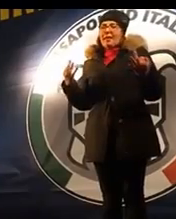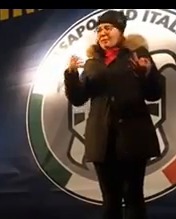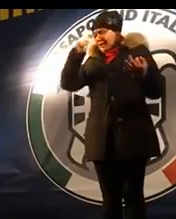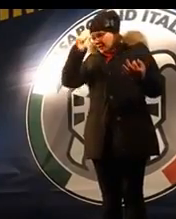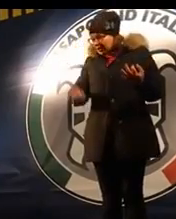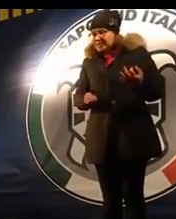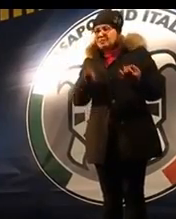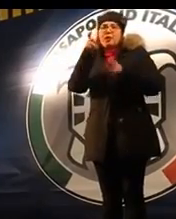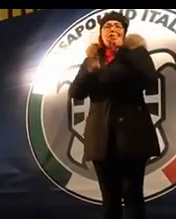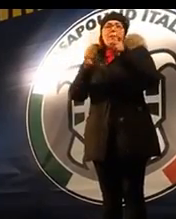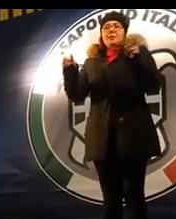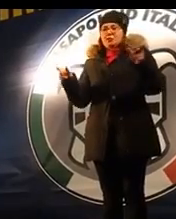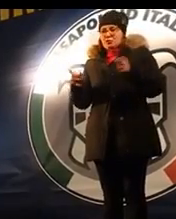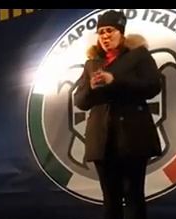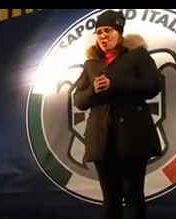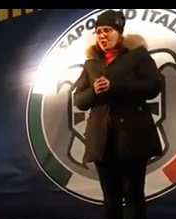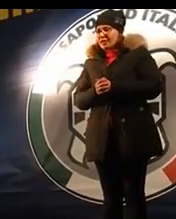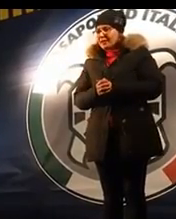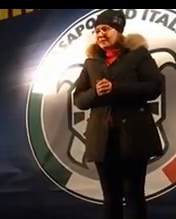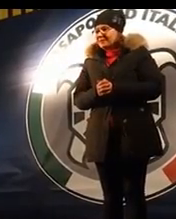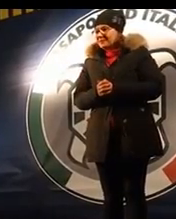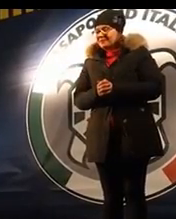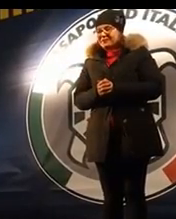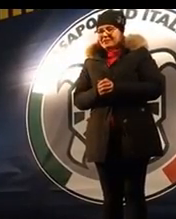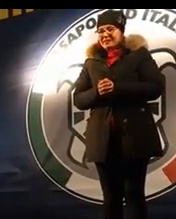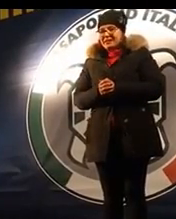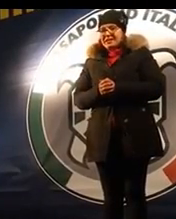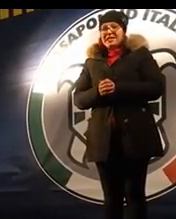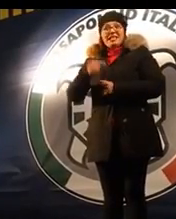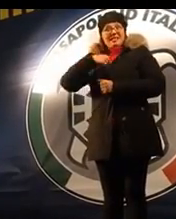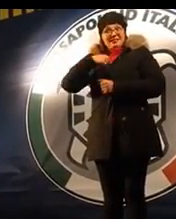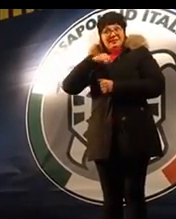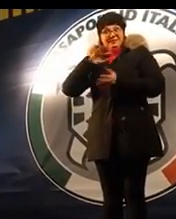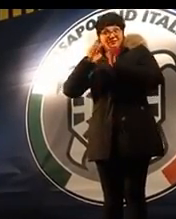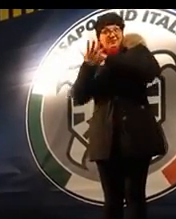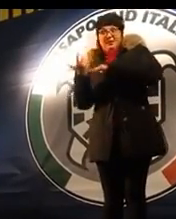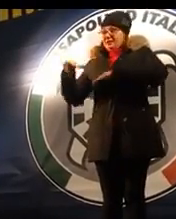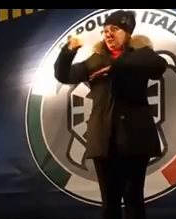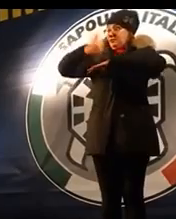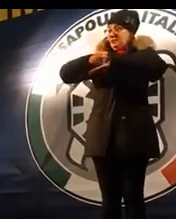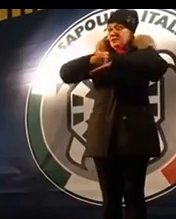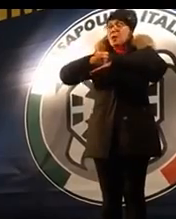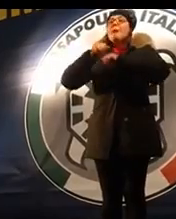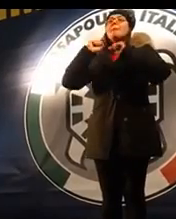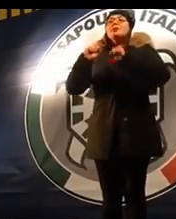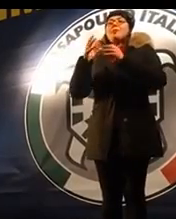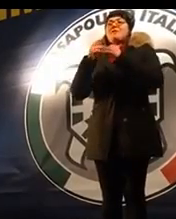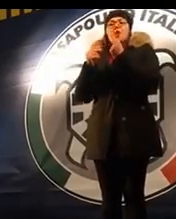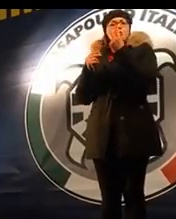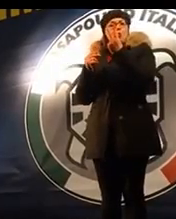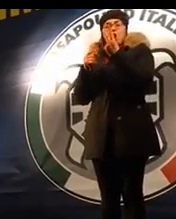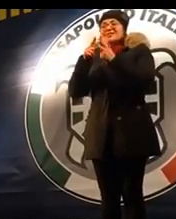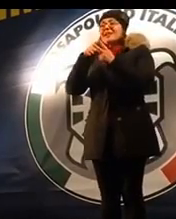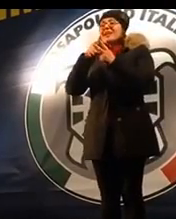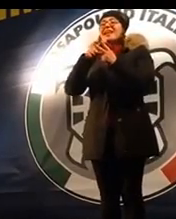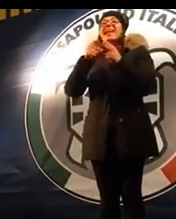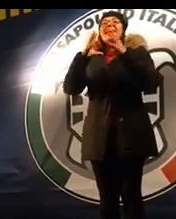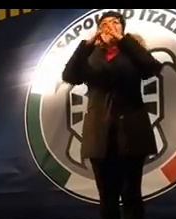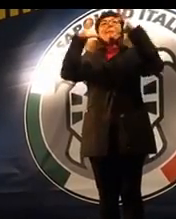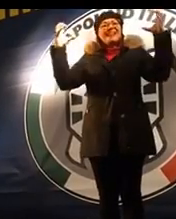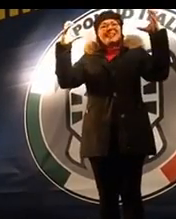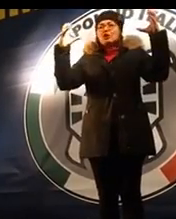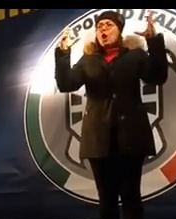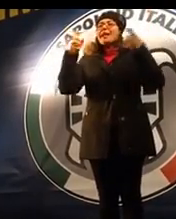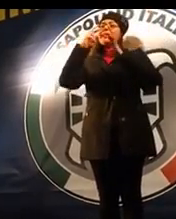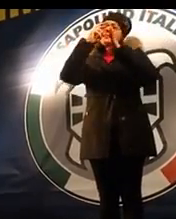Con la nostra sovranità noi possiamo fare contemporaneamente due cose che sono le cose necessarie: abbassare le tasse agli imprenditori che